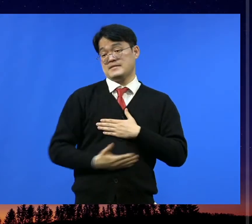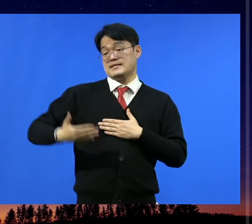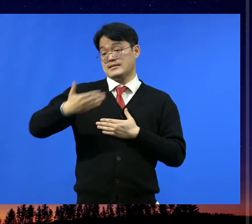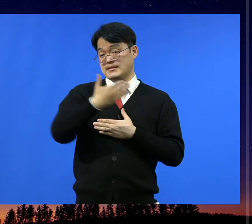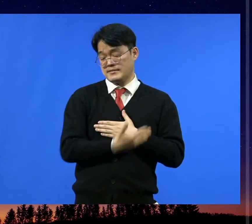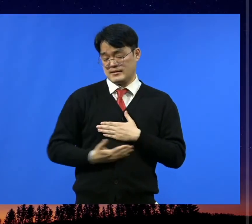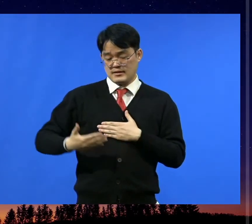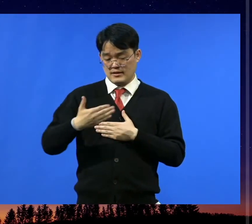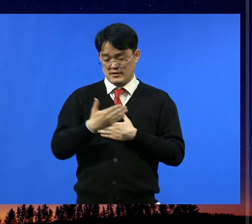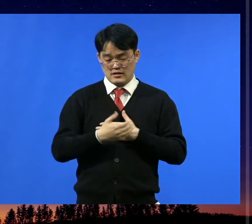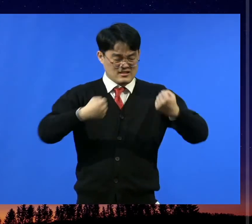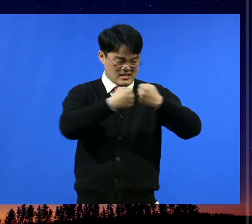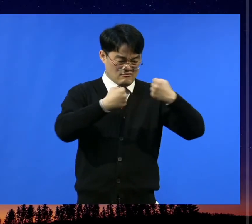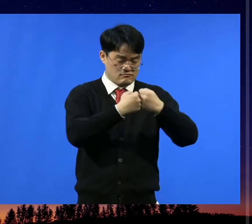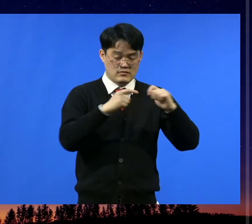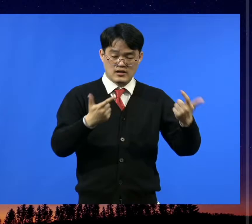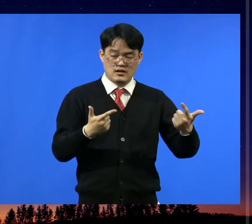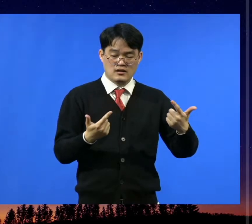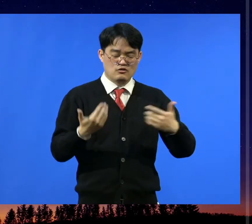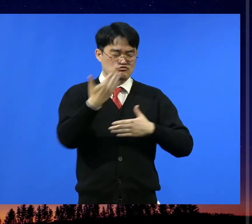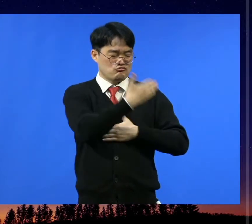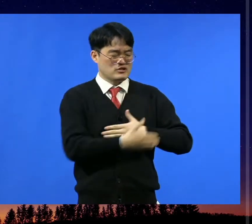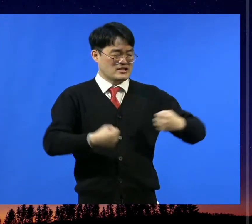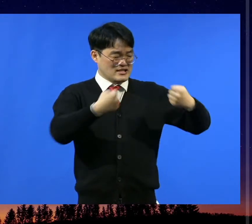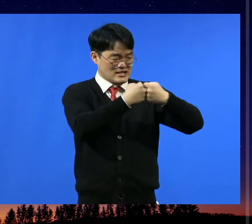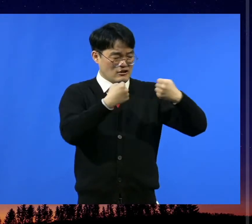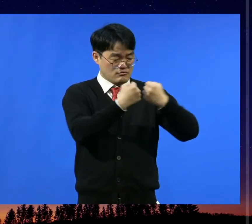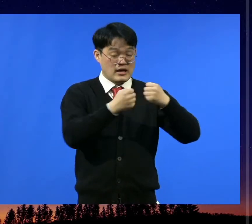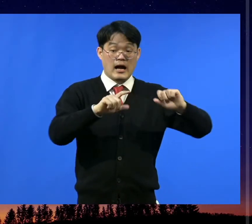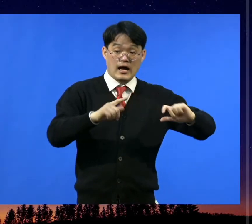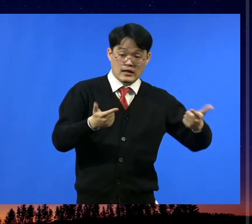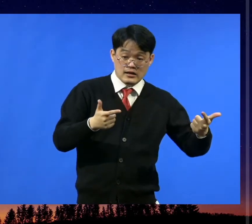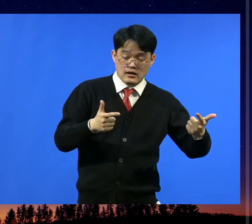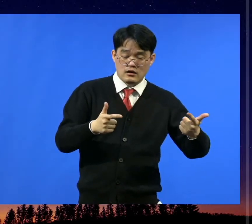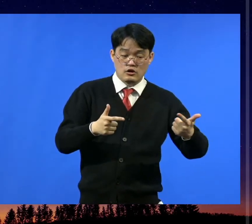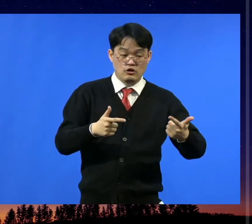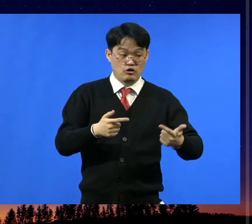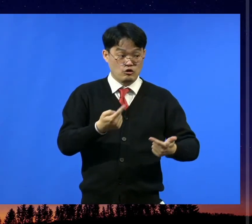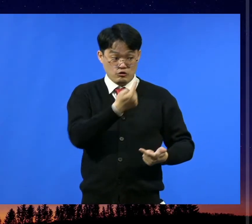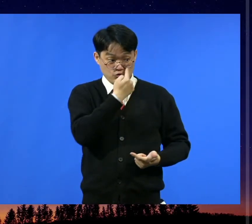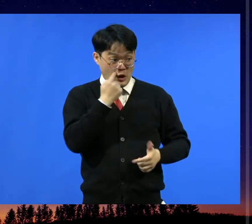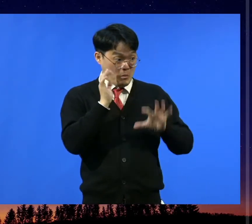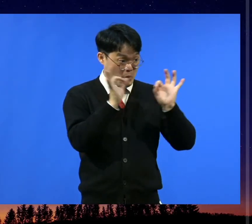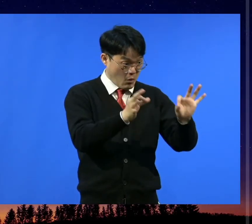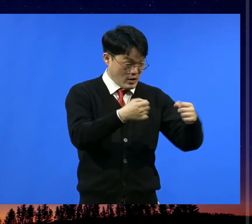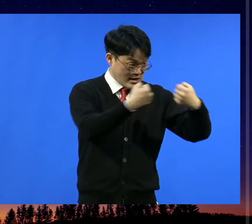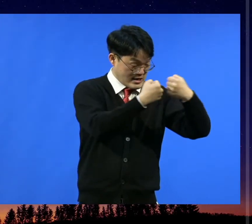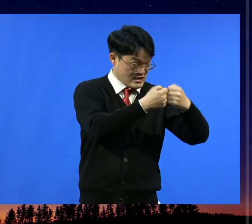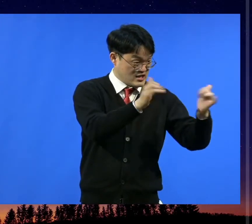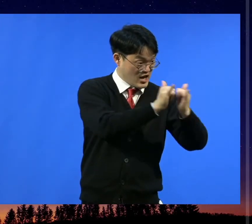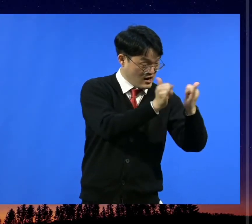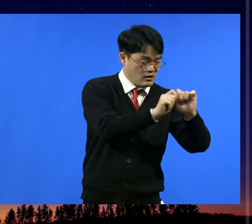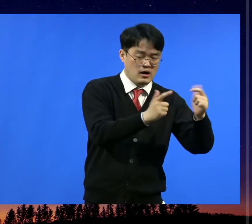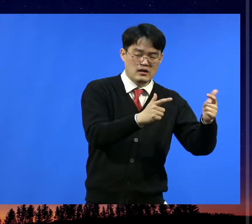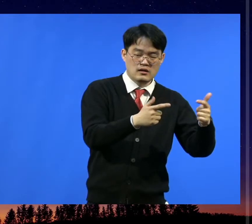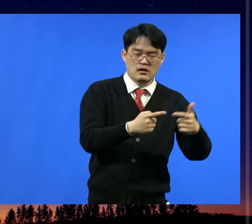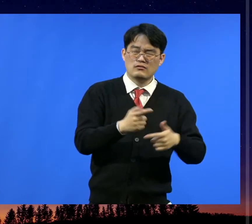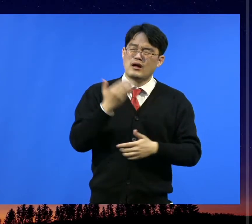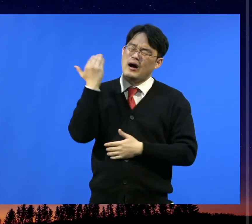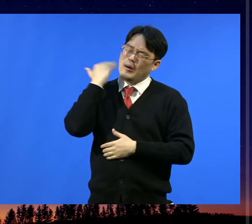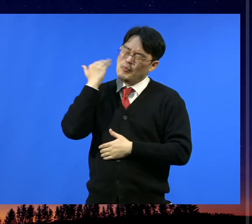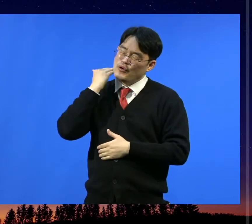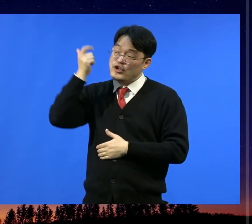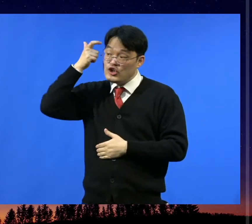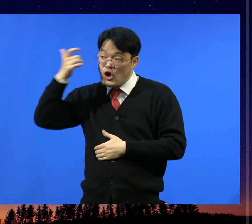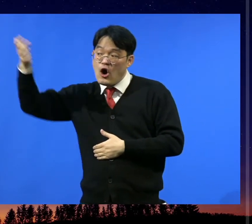육체의 싸움이 아니라는 것이죠. 혈기의 싸움이 아니에요. 눈에 보이지 않는 싸움이다. 그래서 우리 영적 전쟁이라고도 할 수 있습니다.